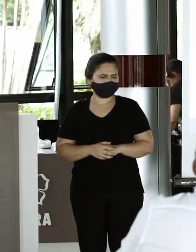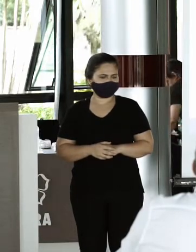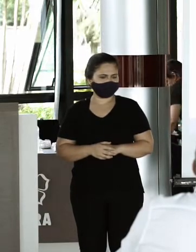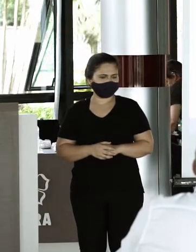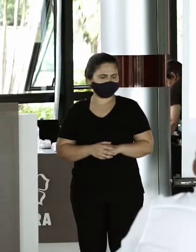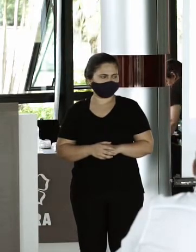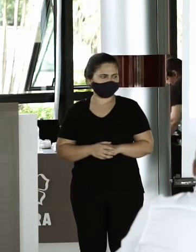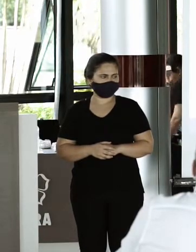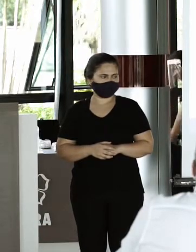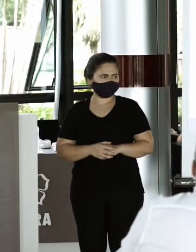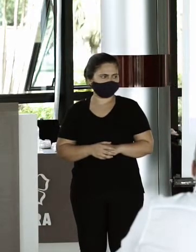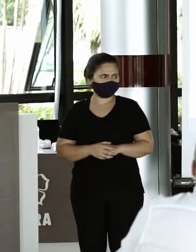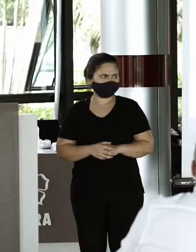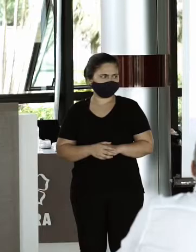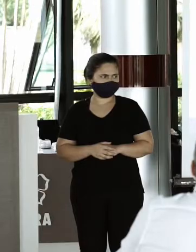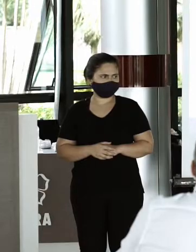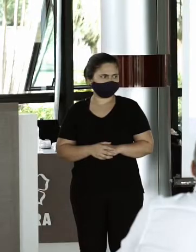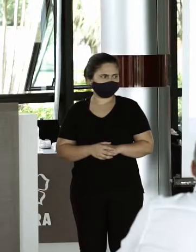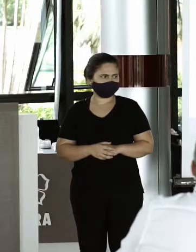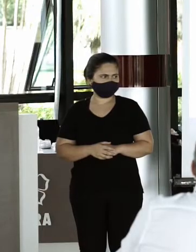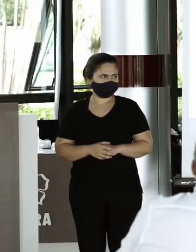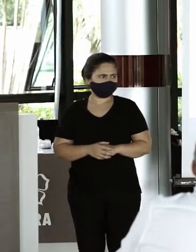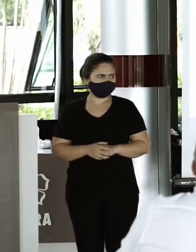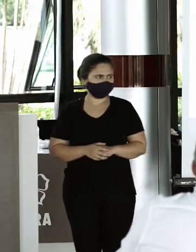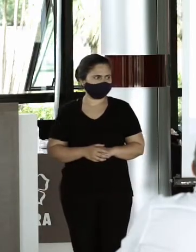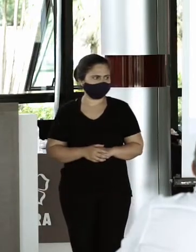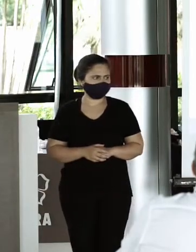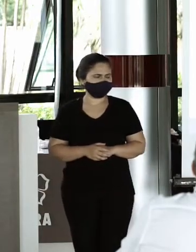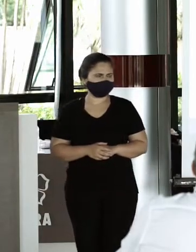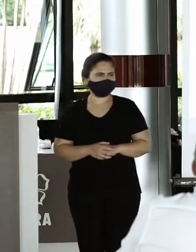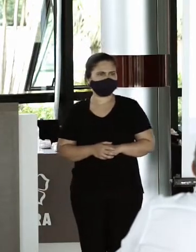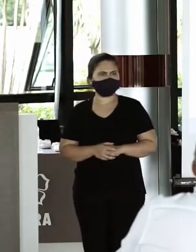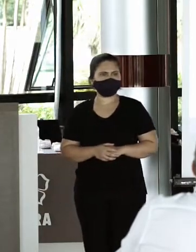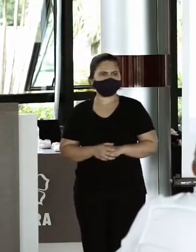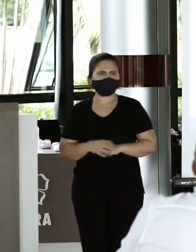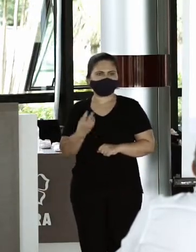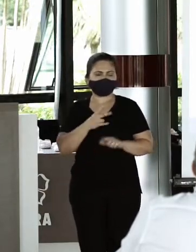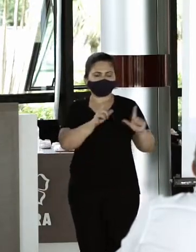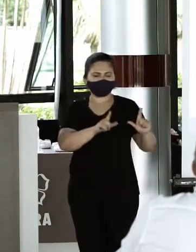É que você tem que colocar o mouse nessa tela. É que ele está em duas telas.